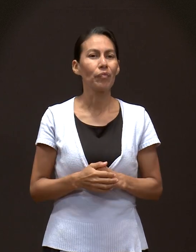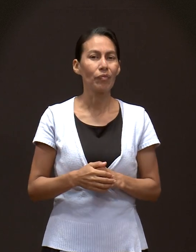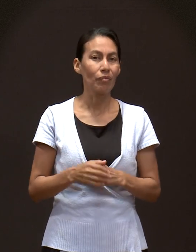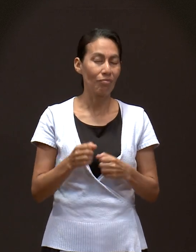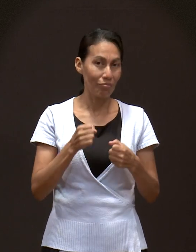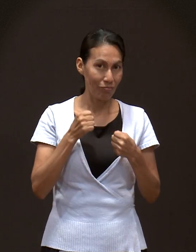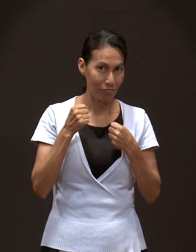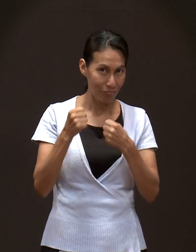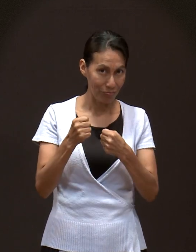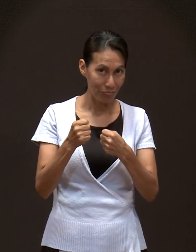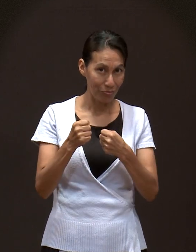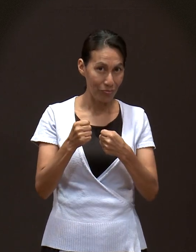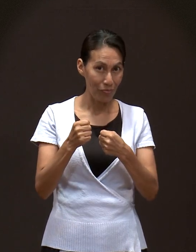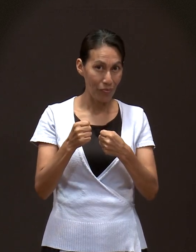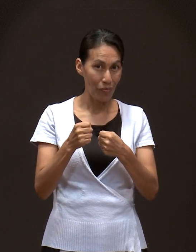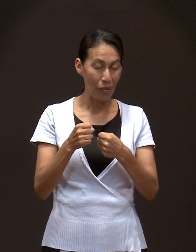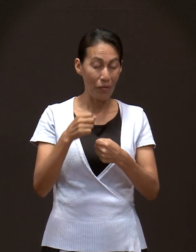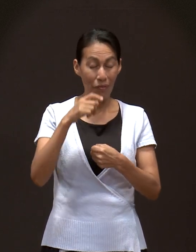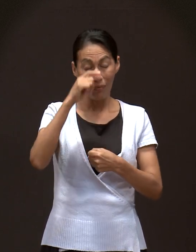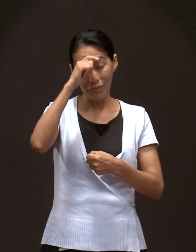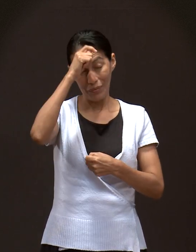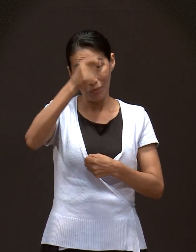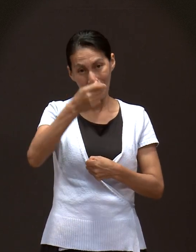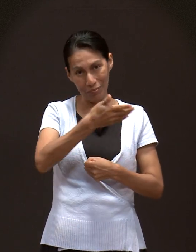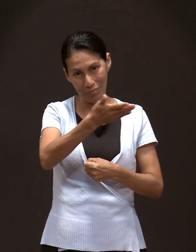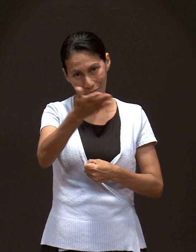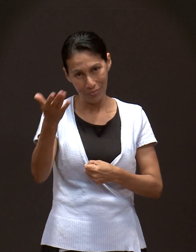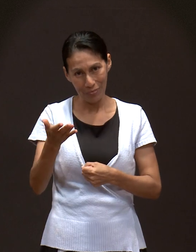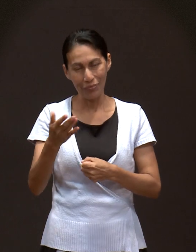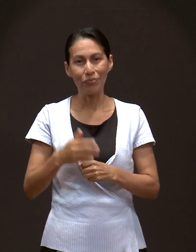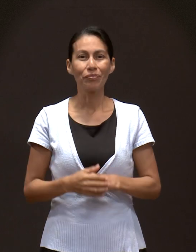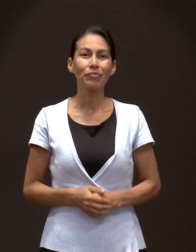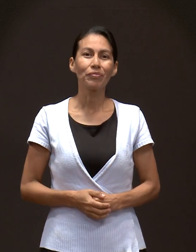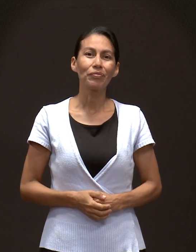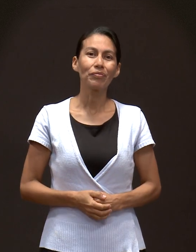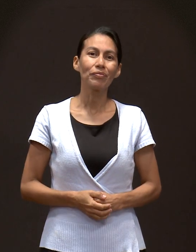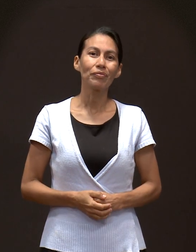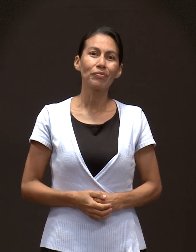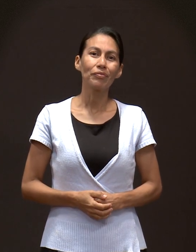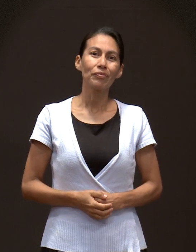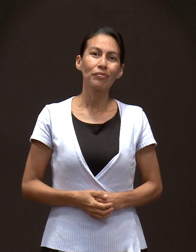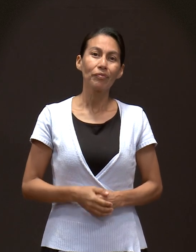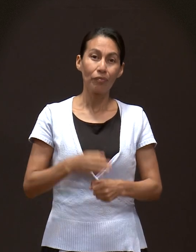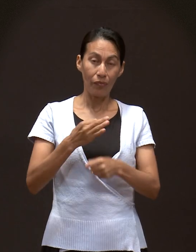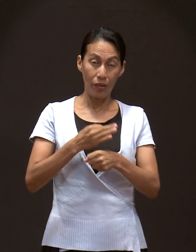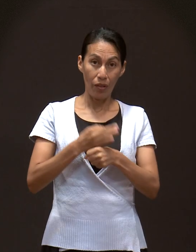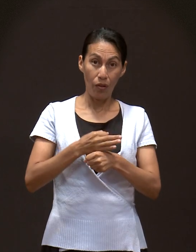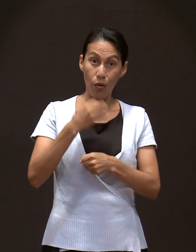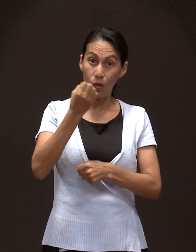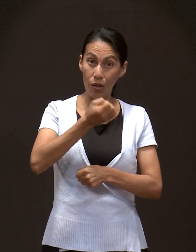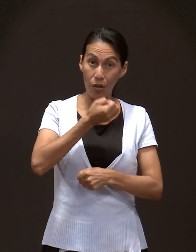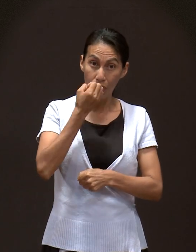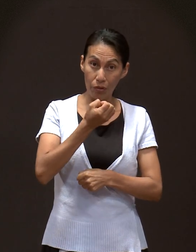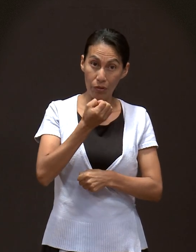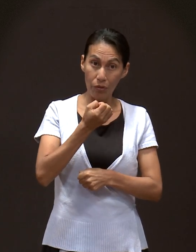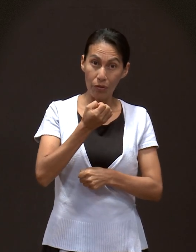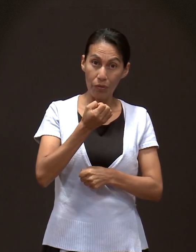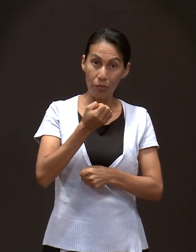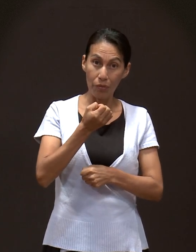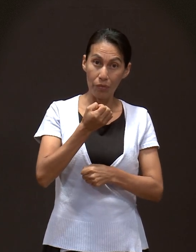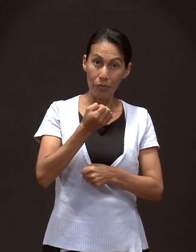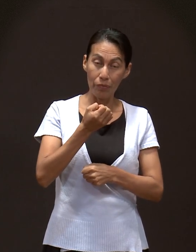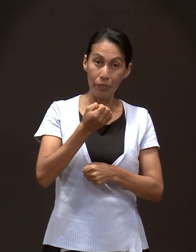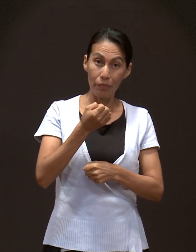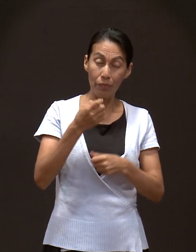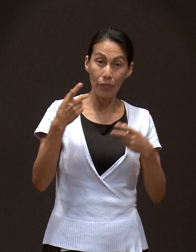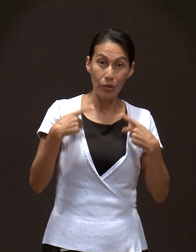duda alguna va a ser una enorme bendición para todos. También estamos orando